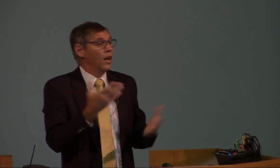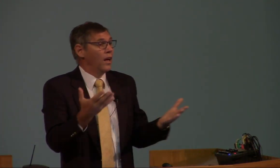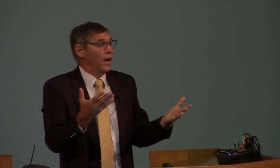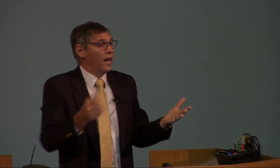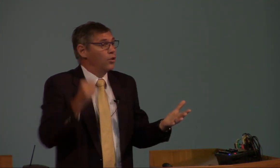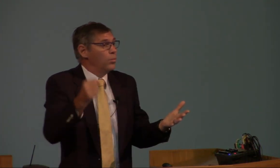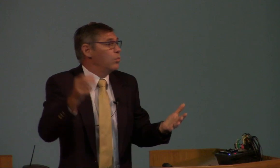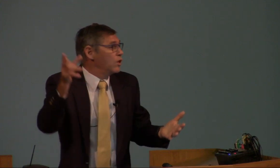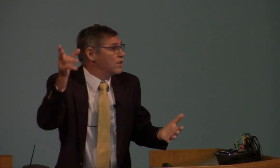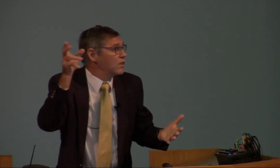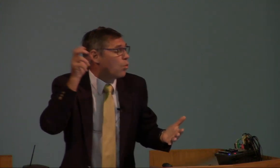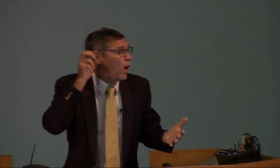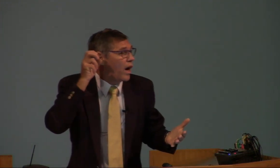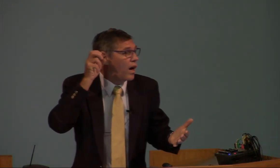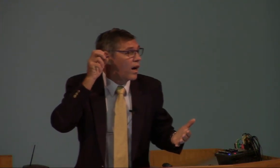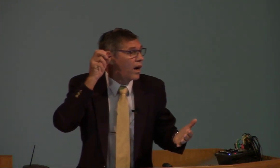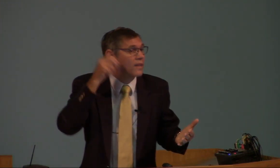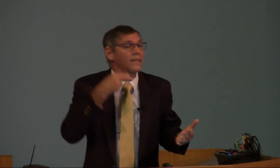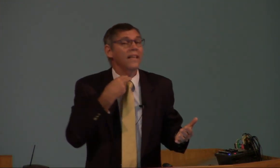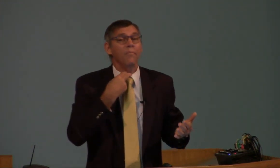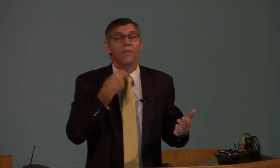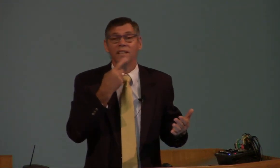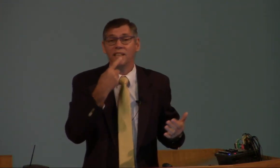En toe Moses hoor stem wat sê,